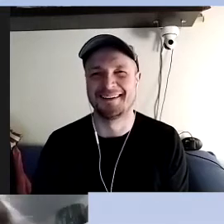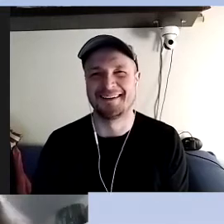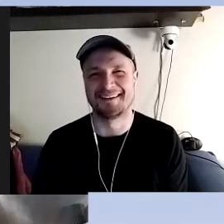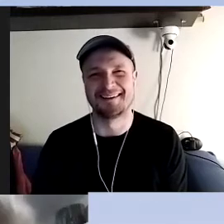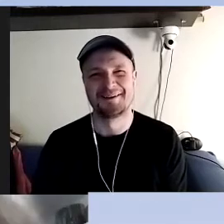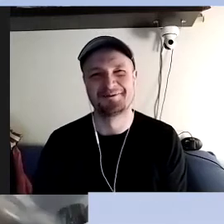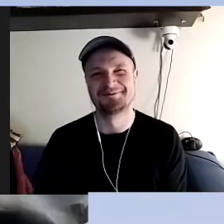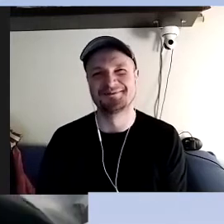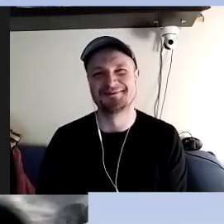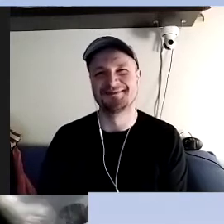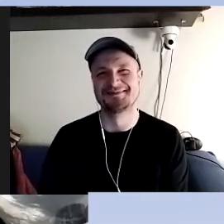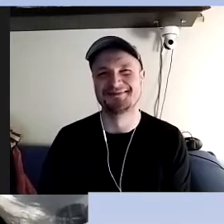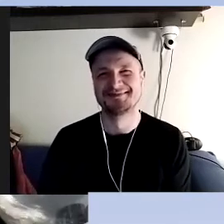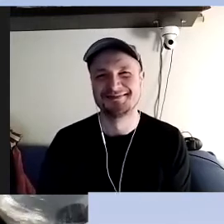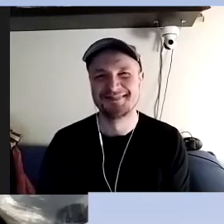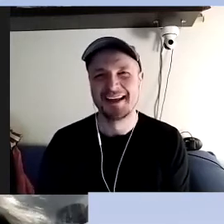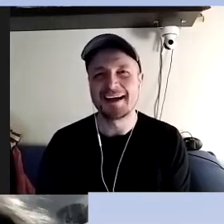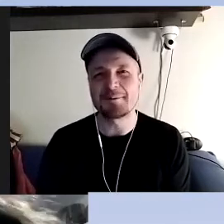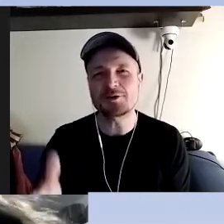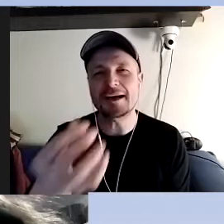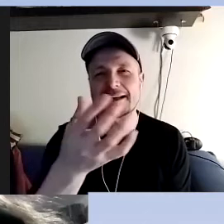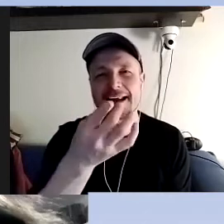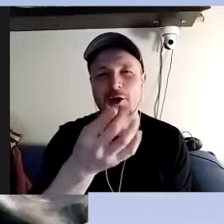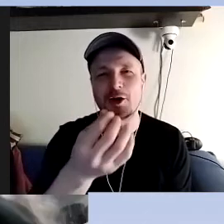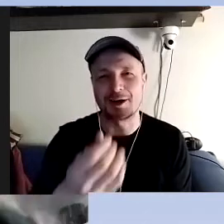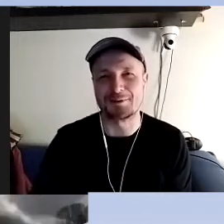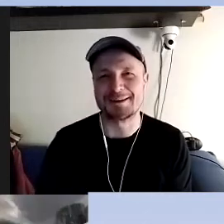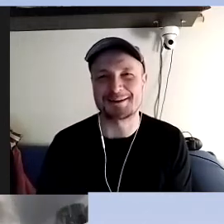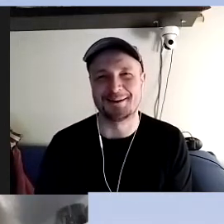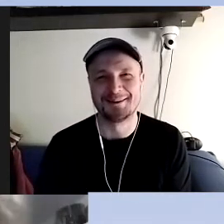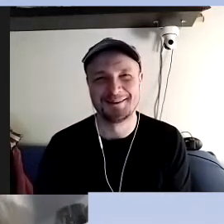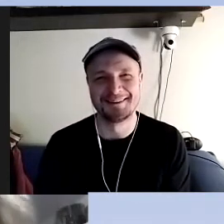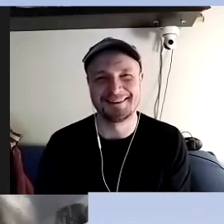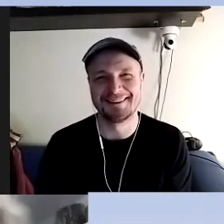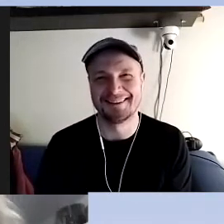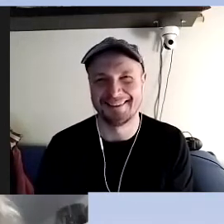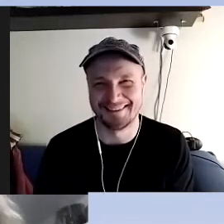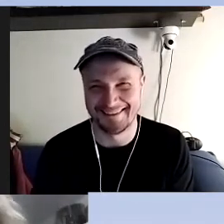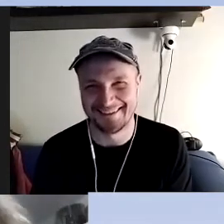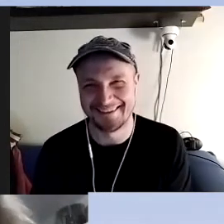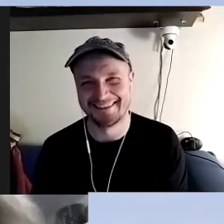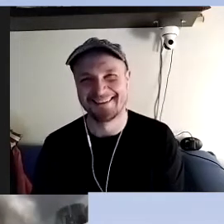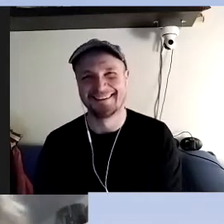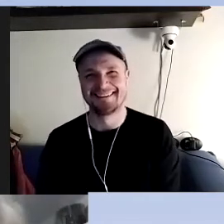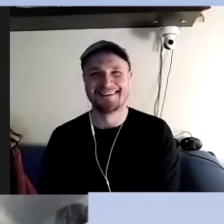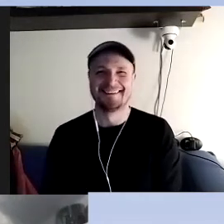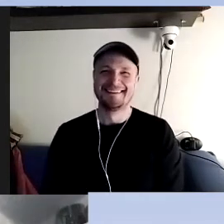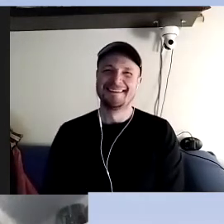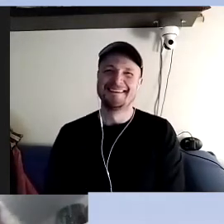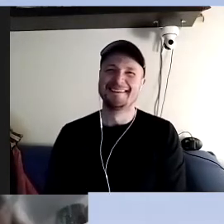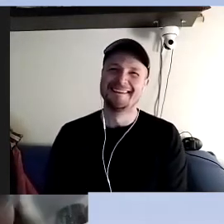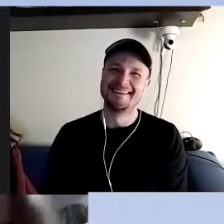Due secondi, scusami. Giada, mi lanci un tovagliolo. Ha messo anche della colla, ho visto. No. Beh, basta,